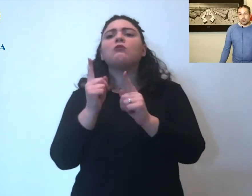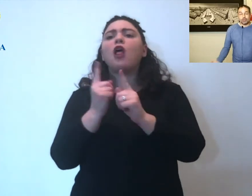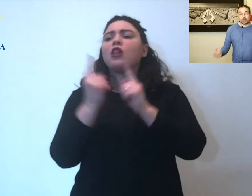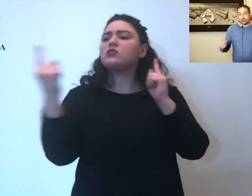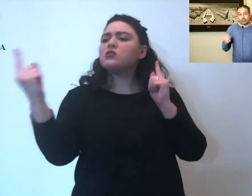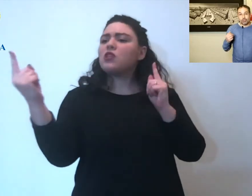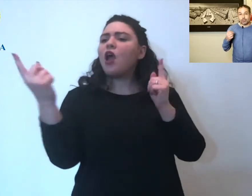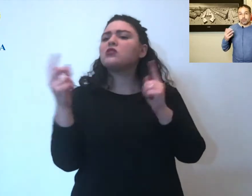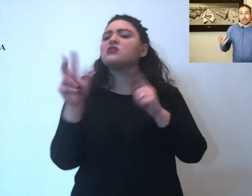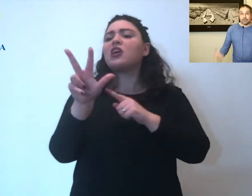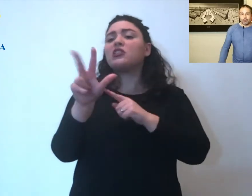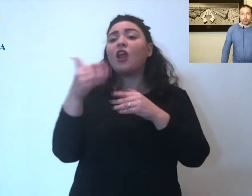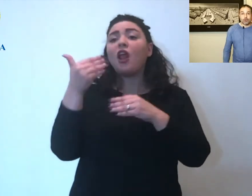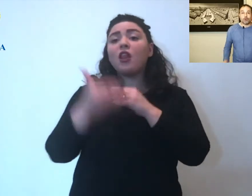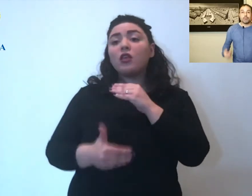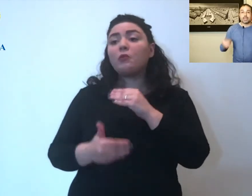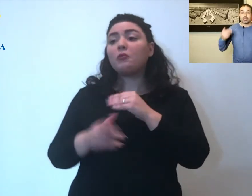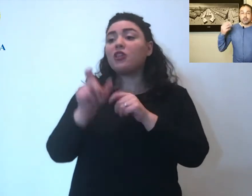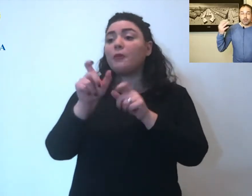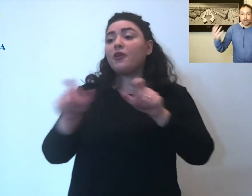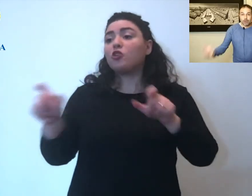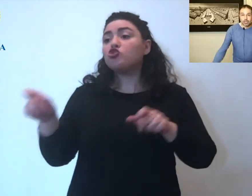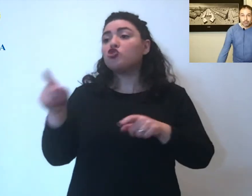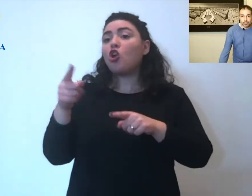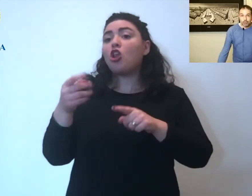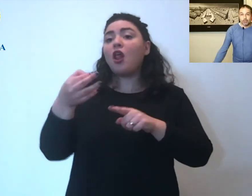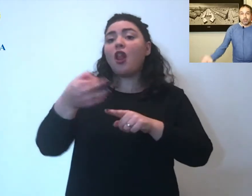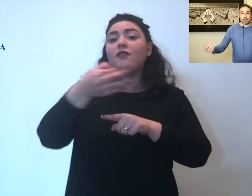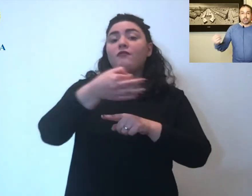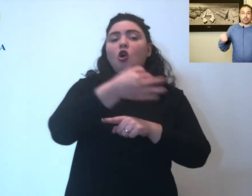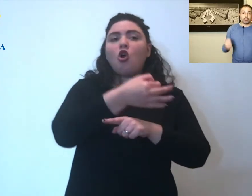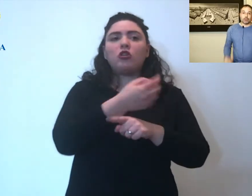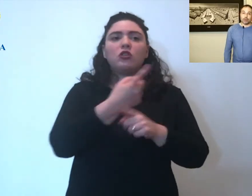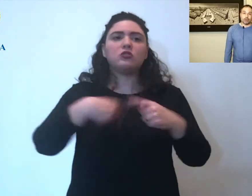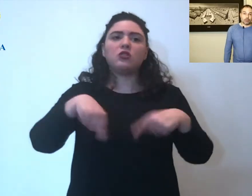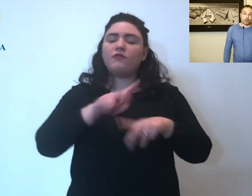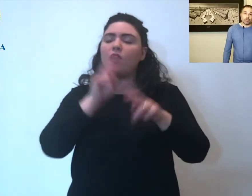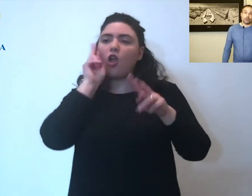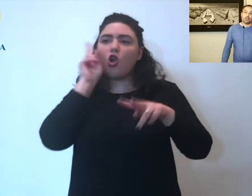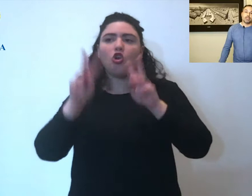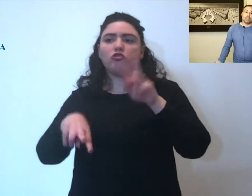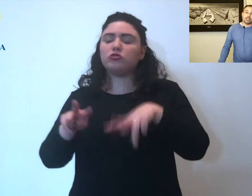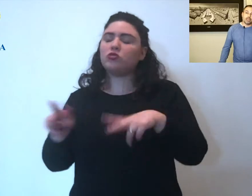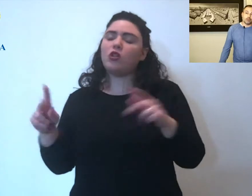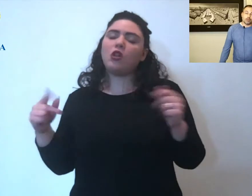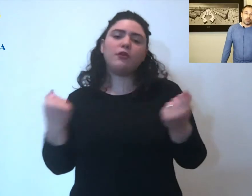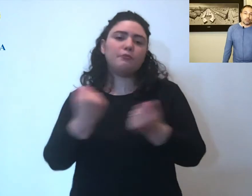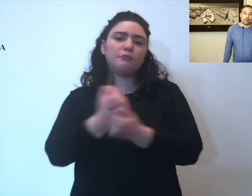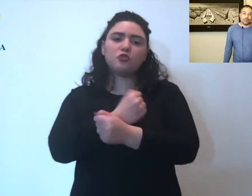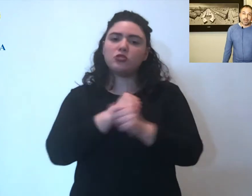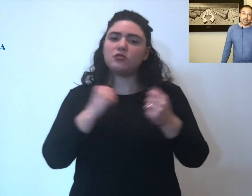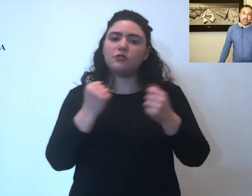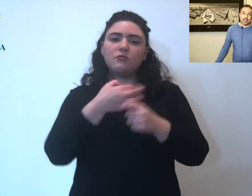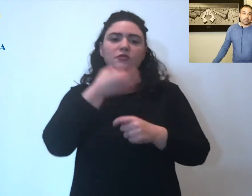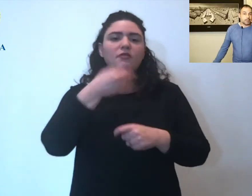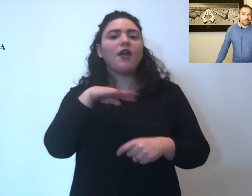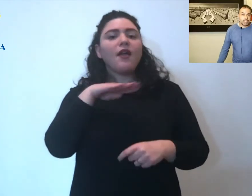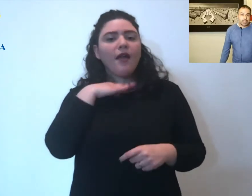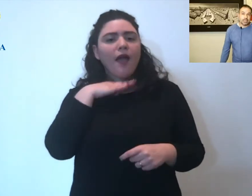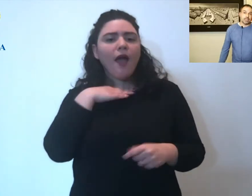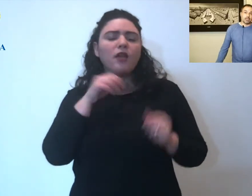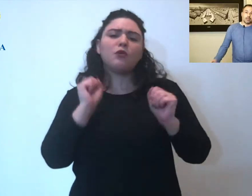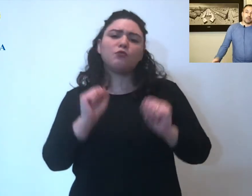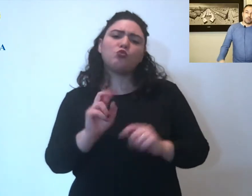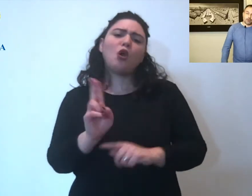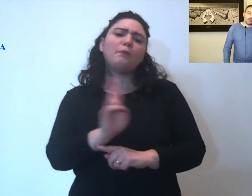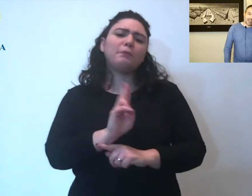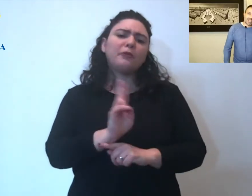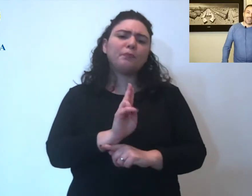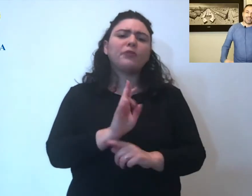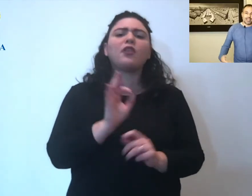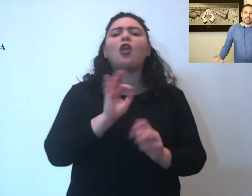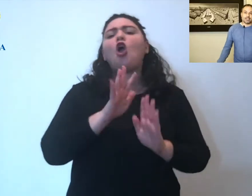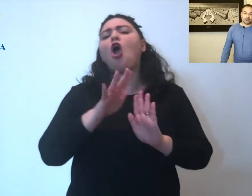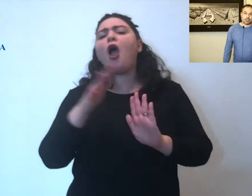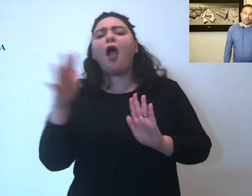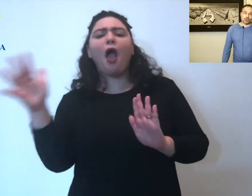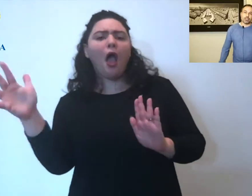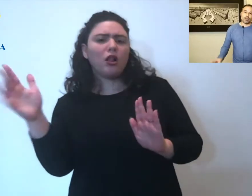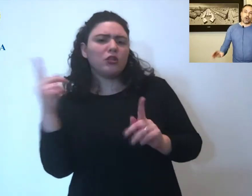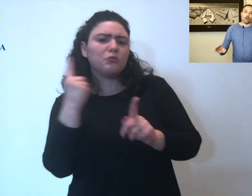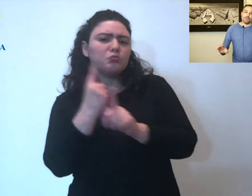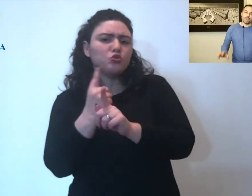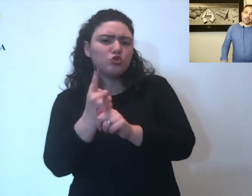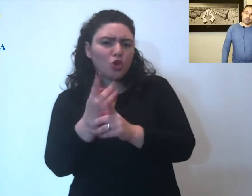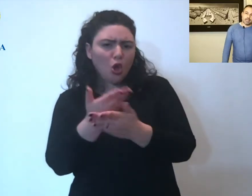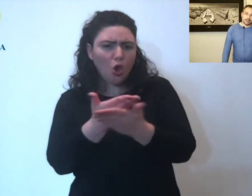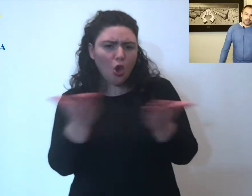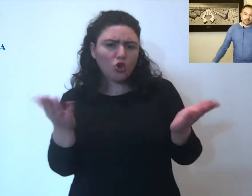e noi ci troveremmo con una complicazione ancora di più rispetto al controllo quindi il cagnolino può fare la pipì, può fare anche gli altri